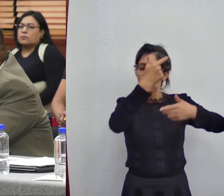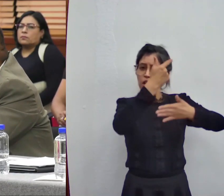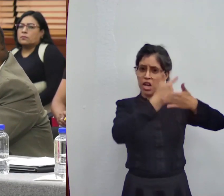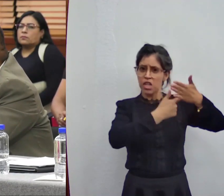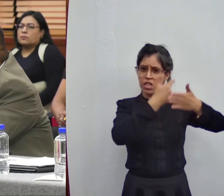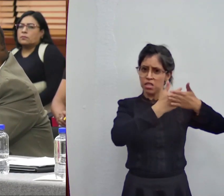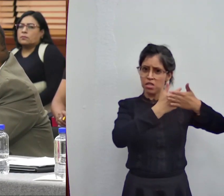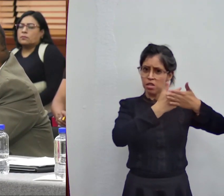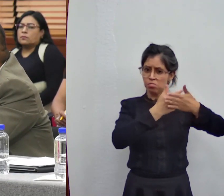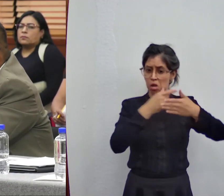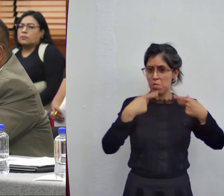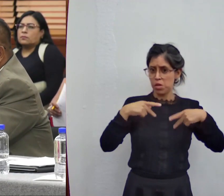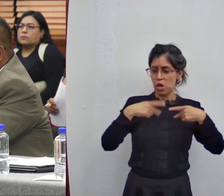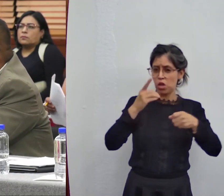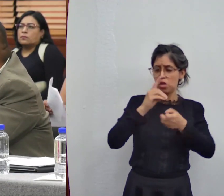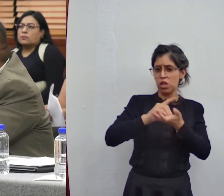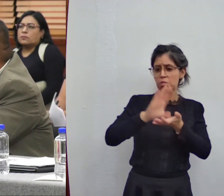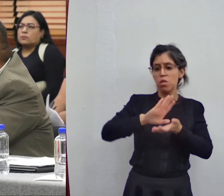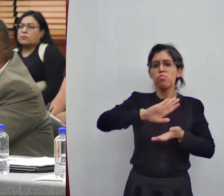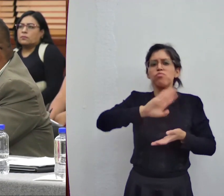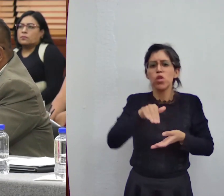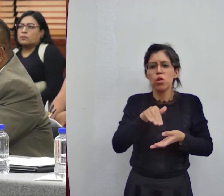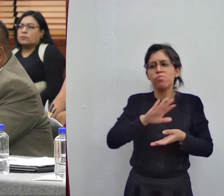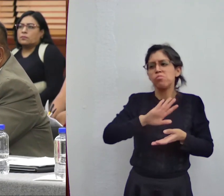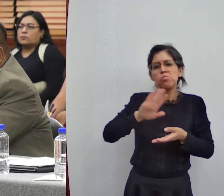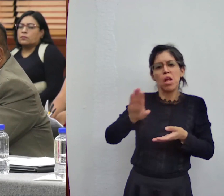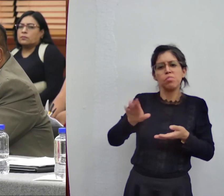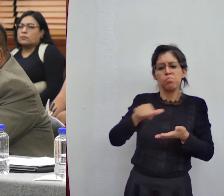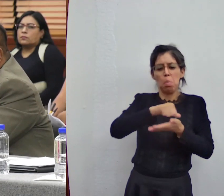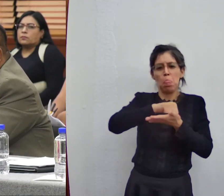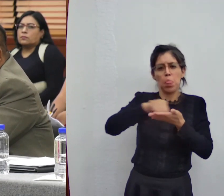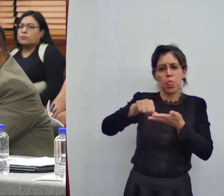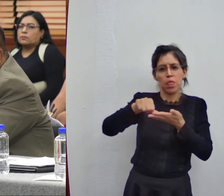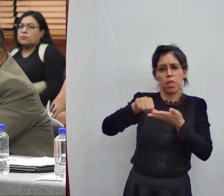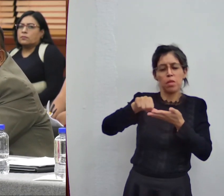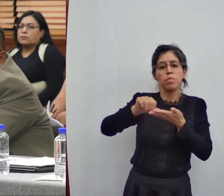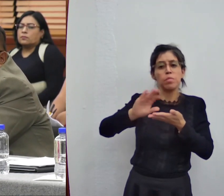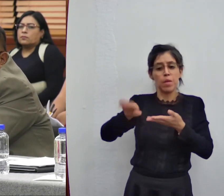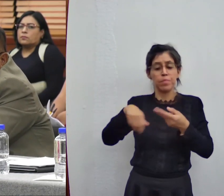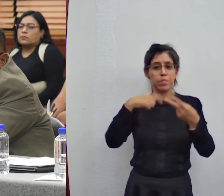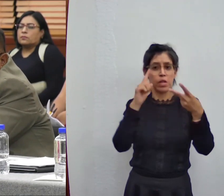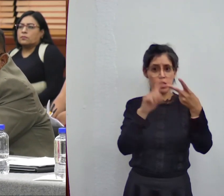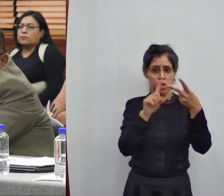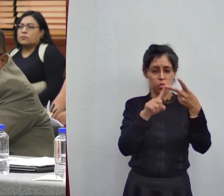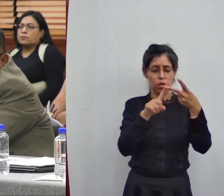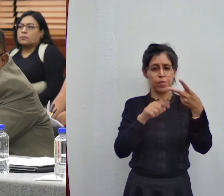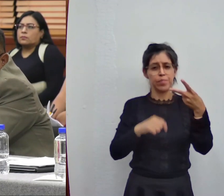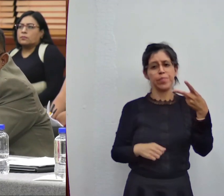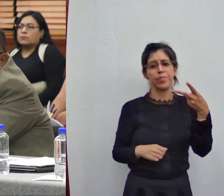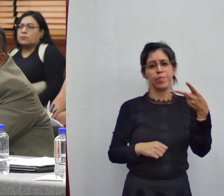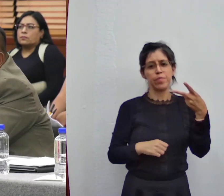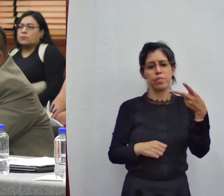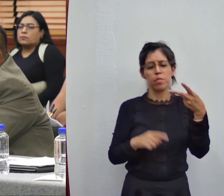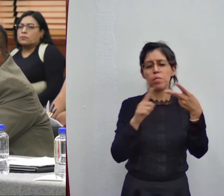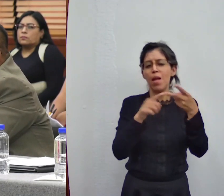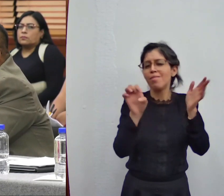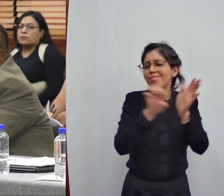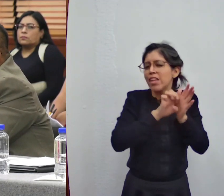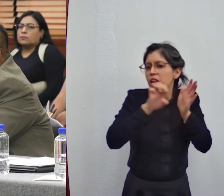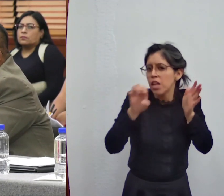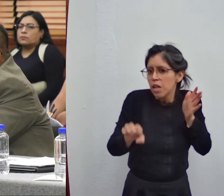de baja o se da de alta, ¿no? Como quieran verlo. En segunda, por